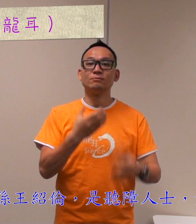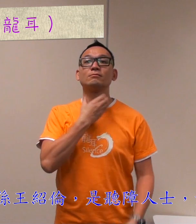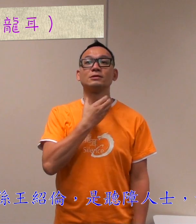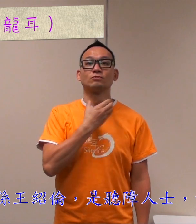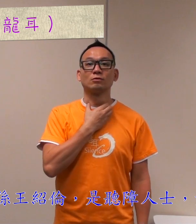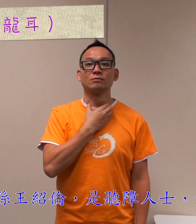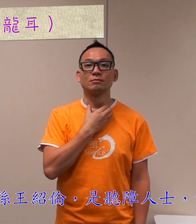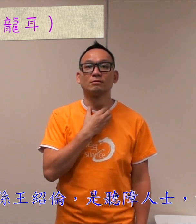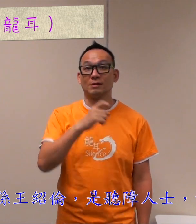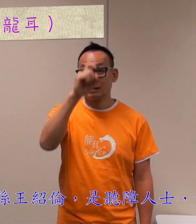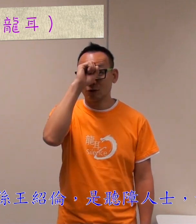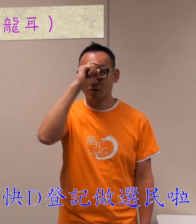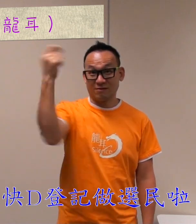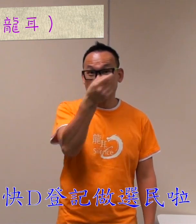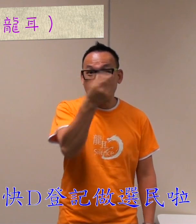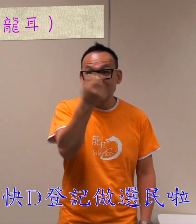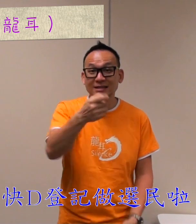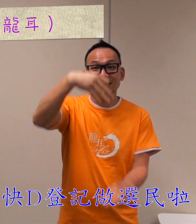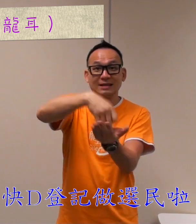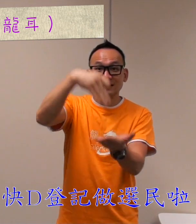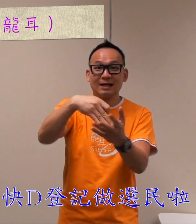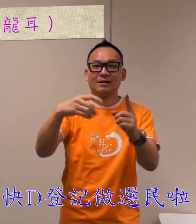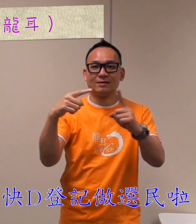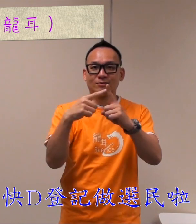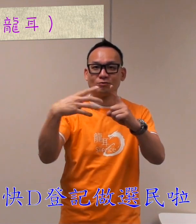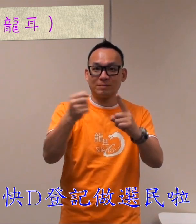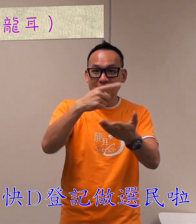是听障人士 龙耳的会员大家快点登记做选民